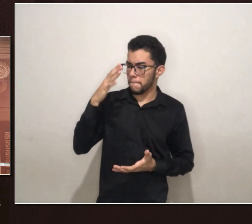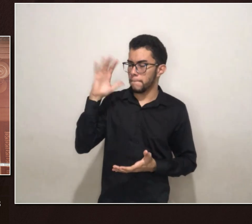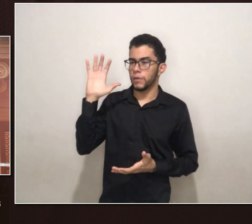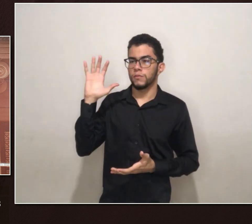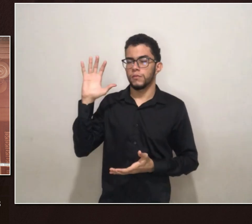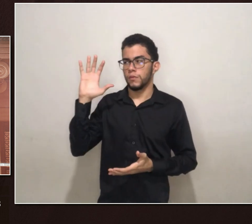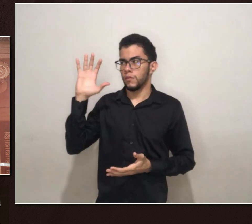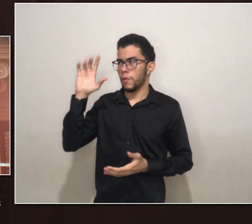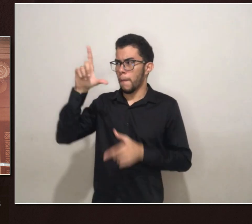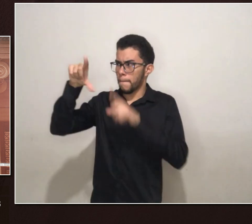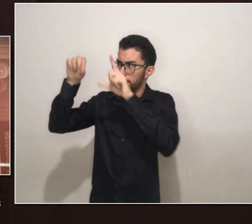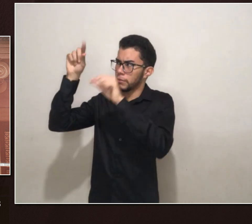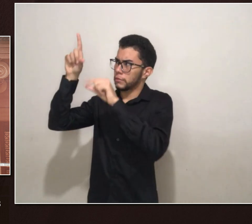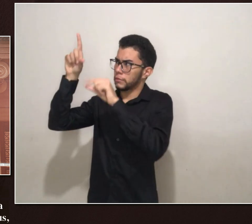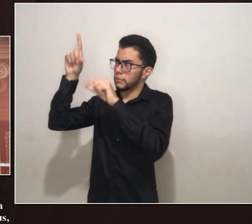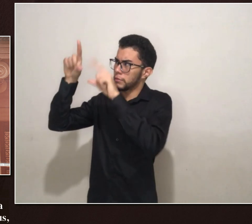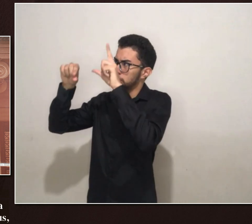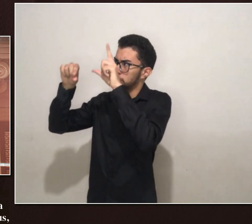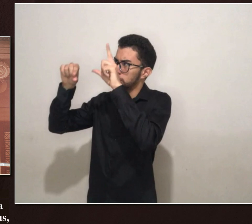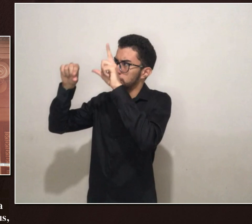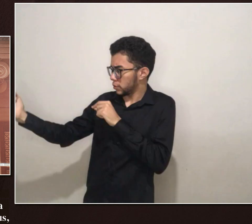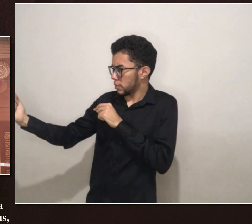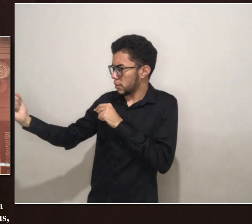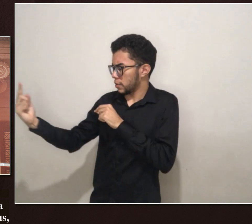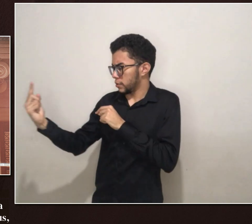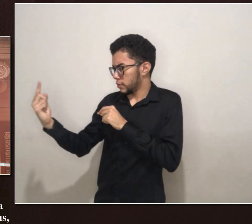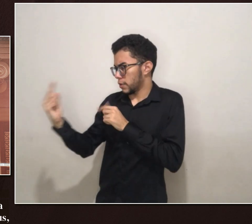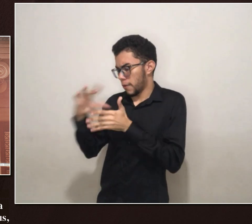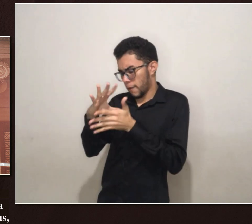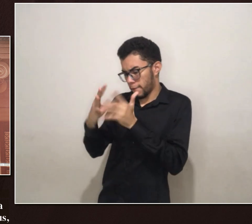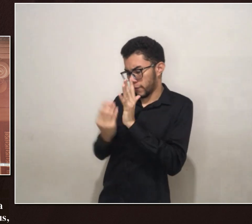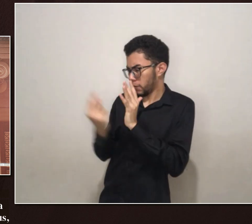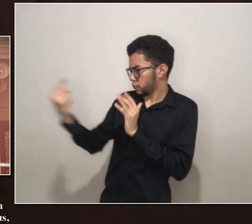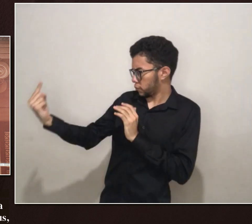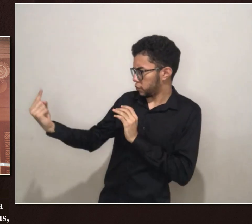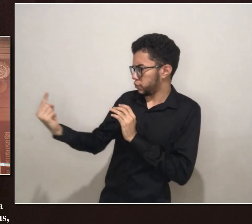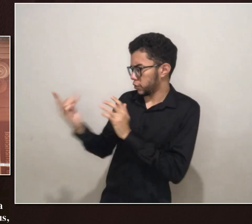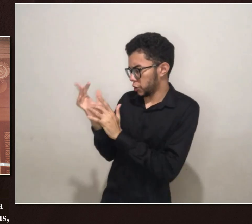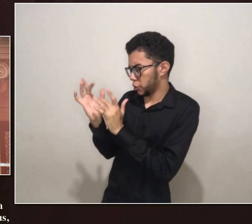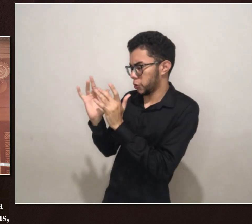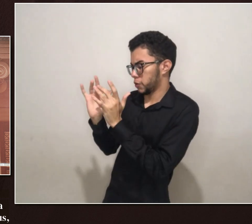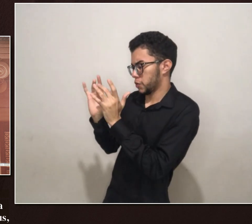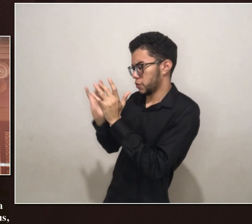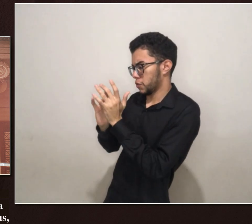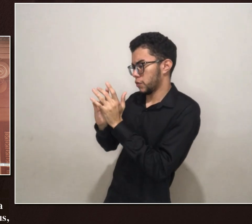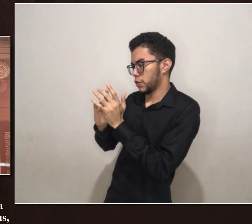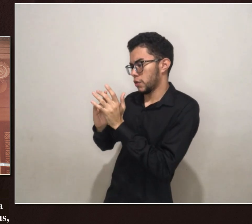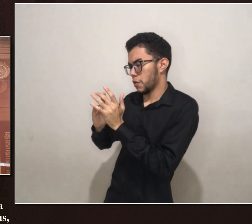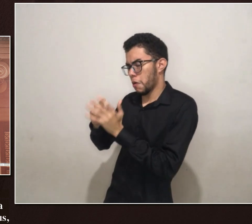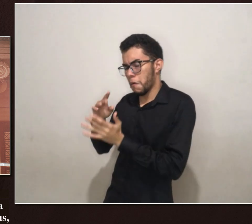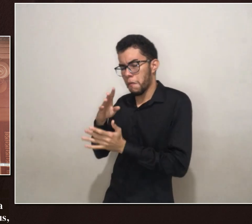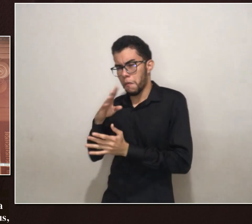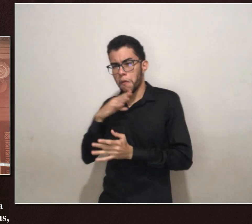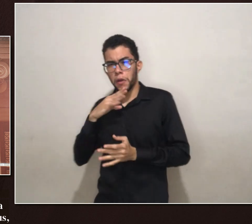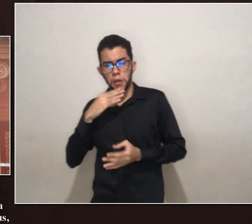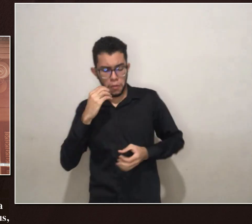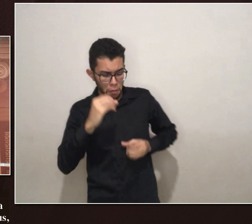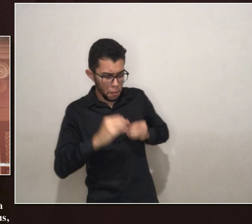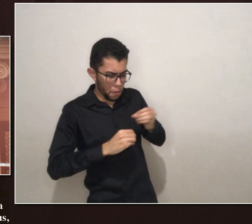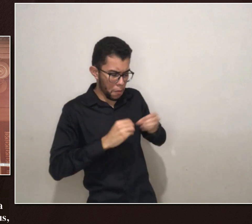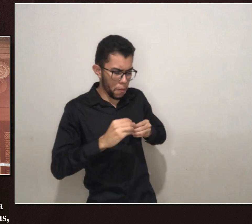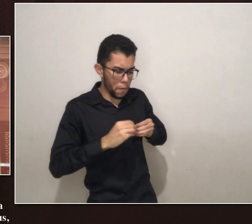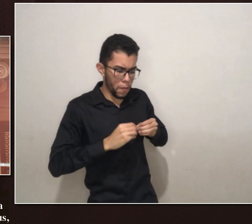sete candeeiros de ouro. Conheço as tuas obras, tanto o teu labor como a tua perseverança, e que